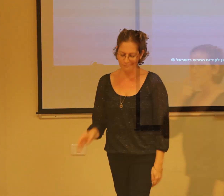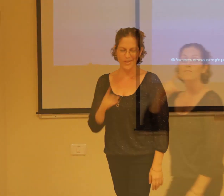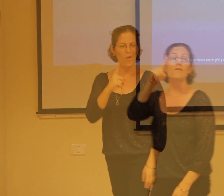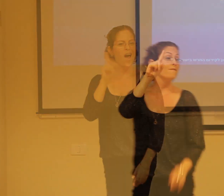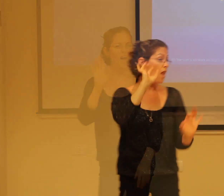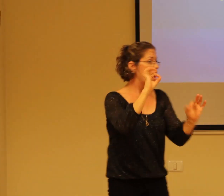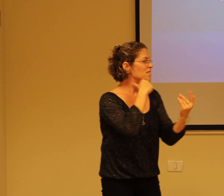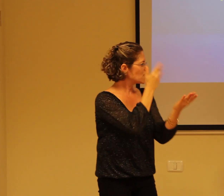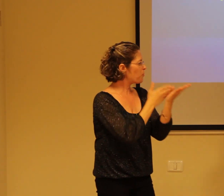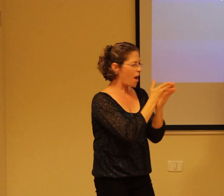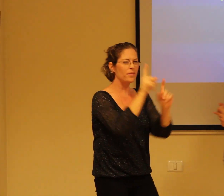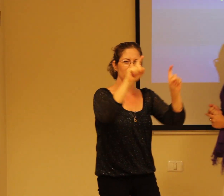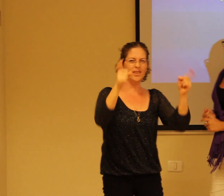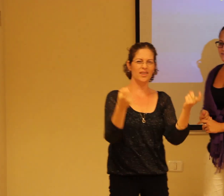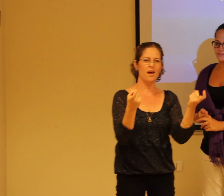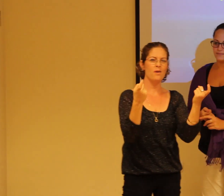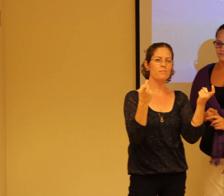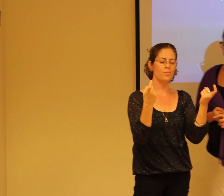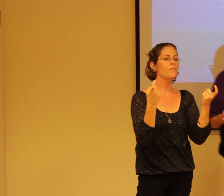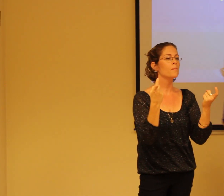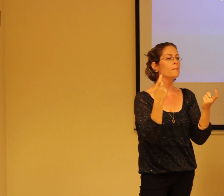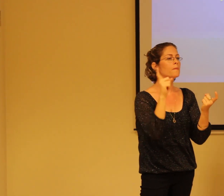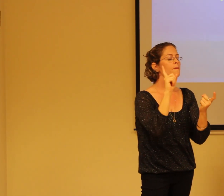בילדות. אבל באמת סיפור אמיתי,